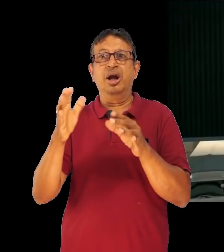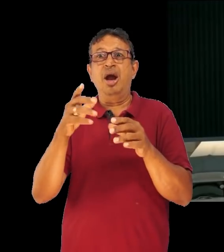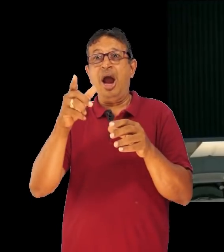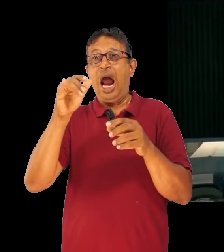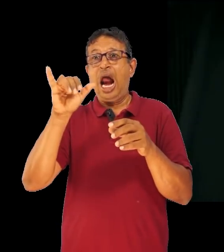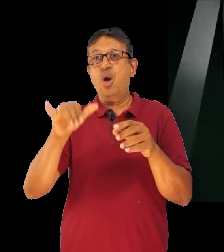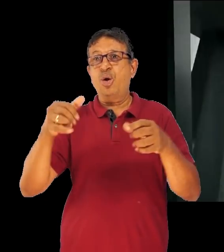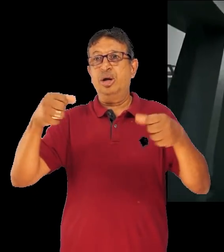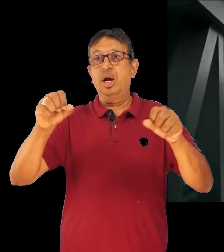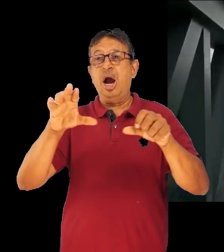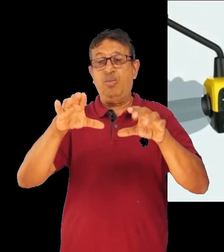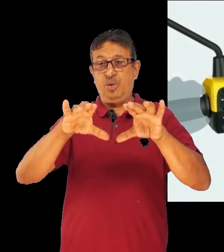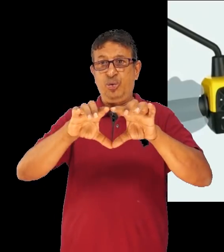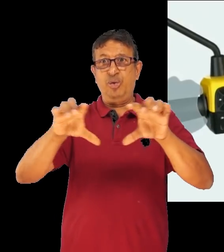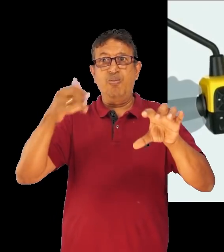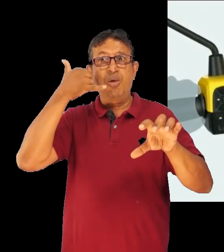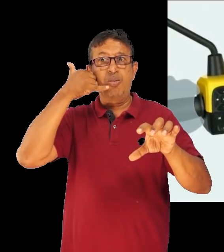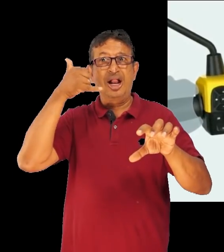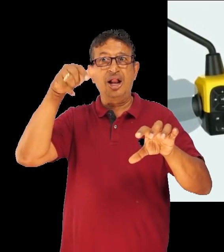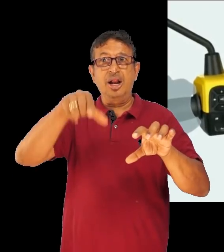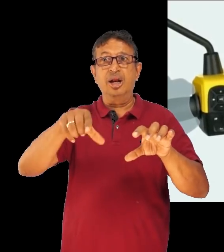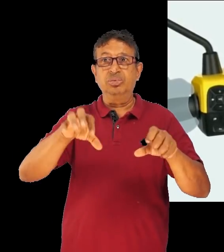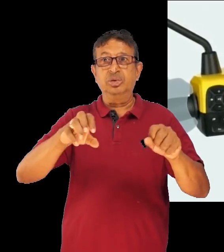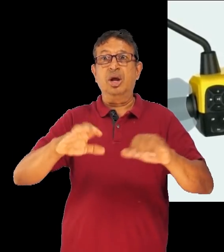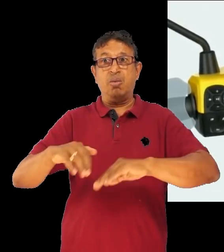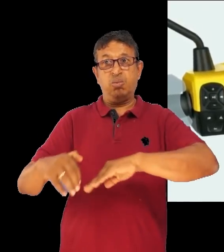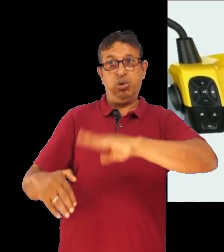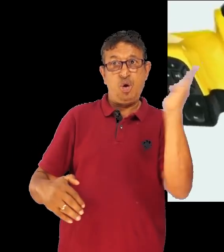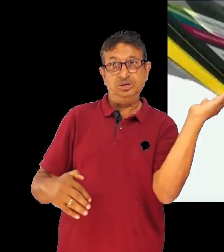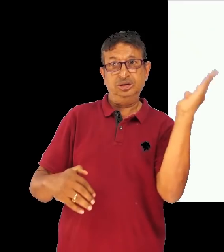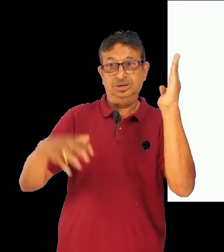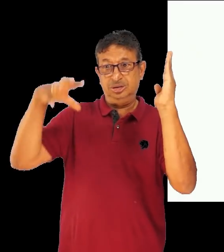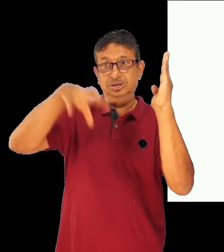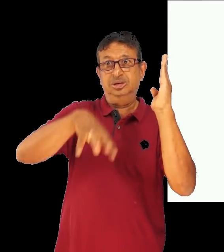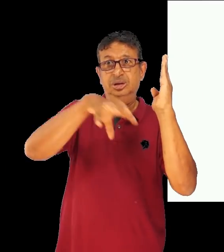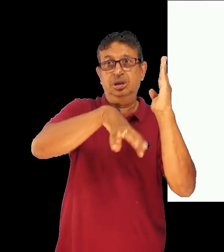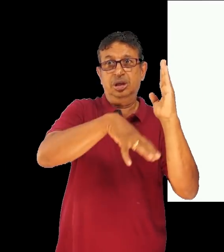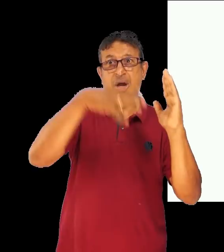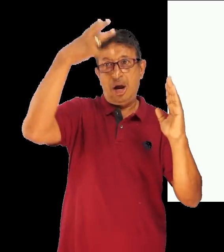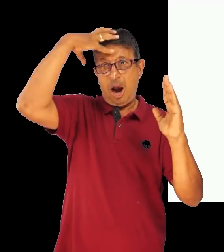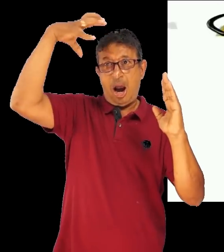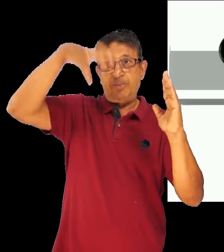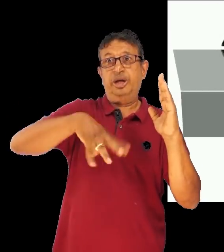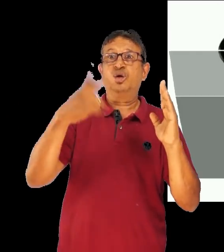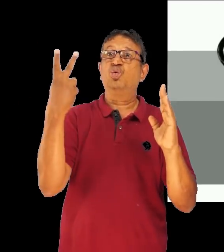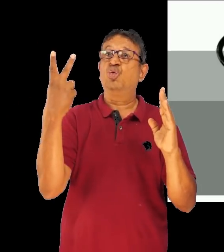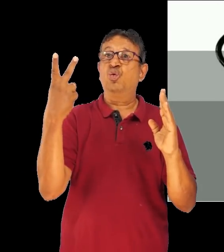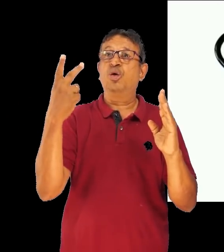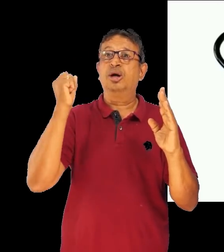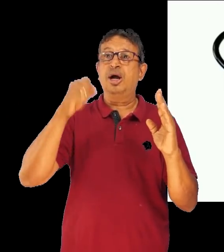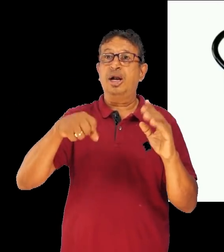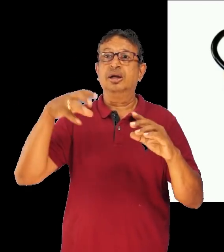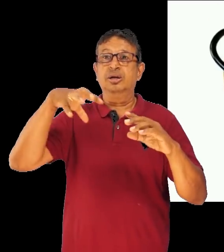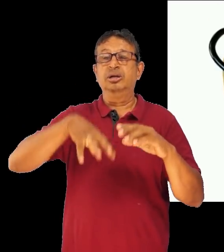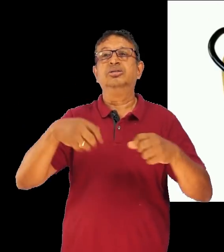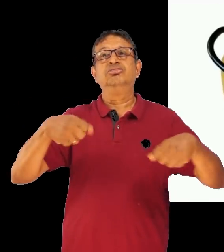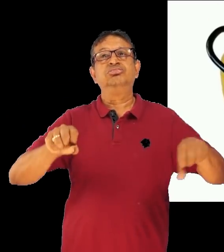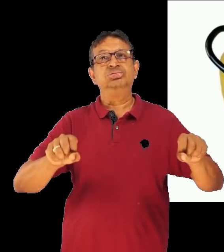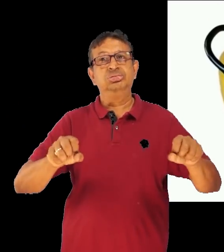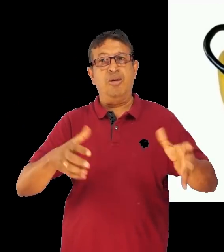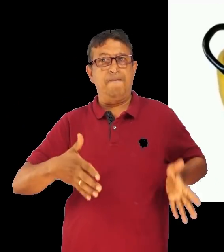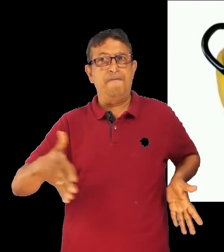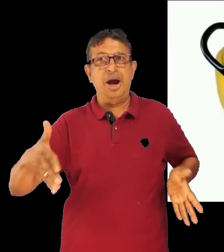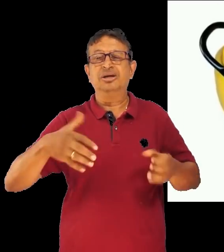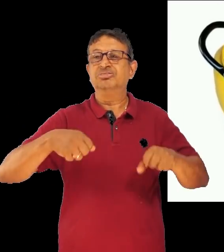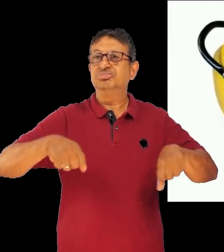जाएगी। फिर इसका जो ग्राउंड क्लियरेंस है तो वो भी काफी ज्यादा मैसिव रखा गया है इंडिया के कंडीशन को ध्यान रखते हुए। फिर और भी जो स्पेसिफिकेशंस है तो उन्हें भी